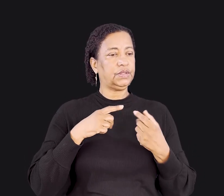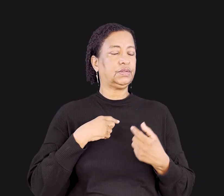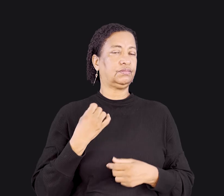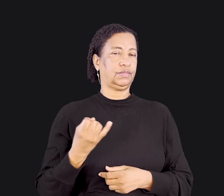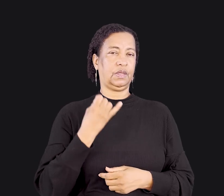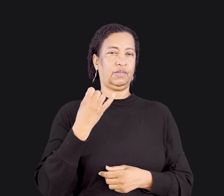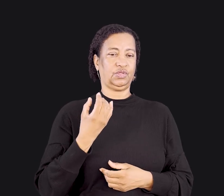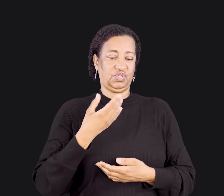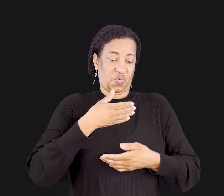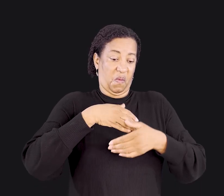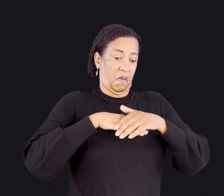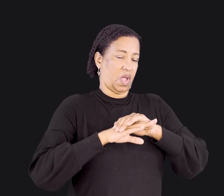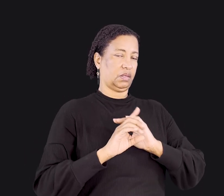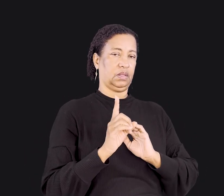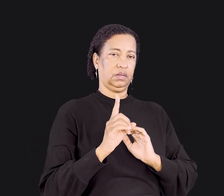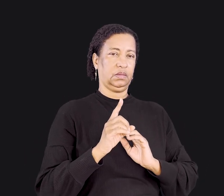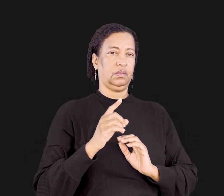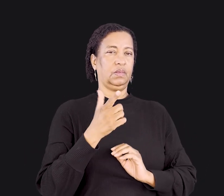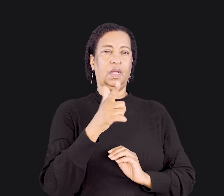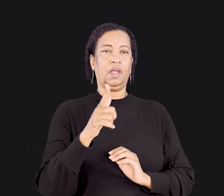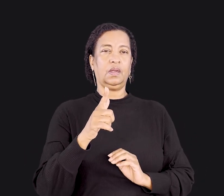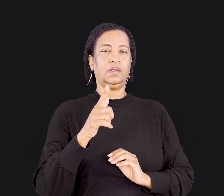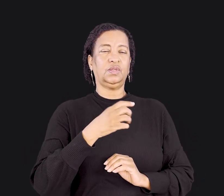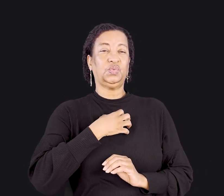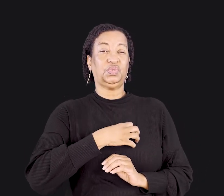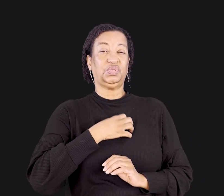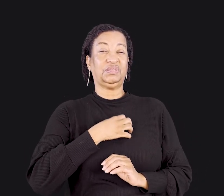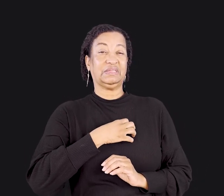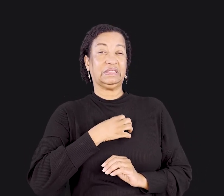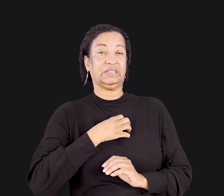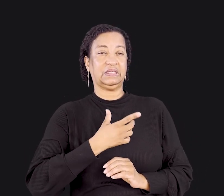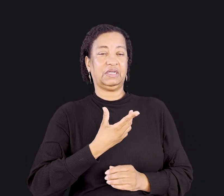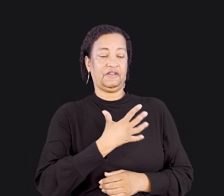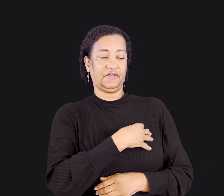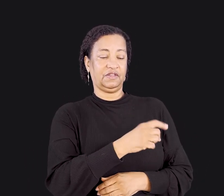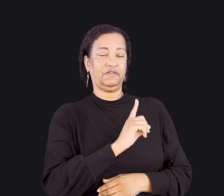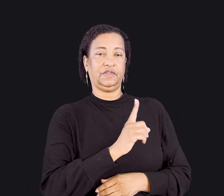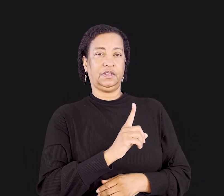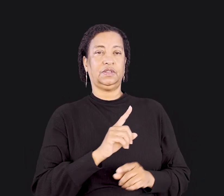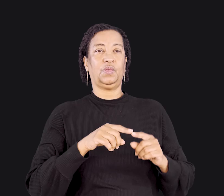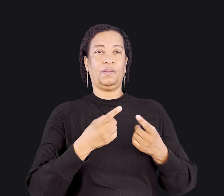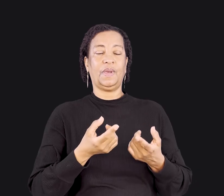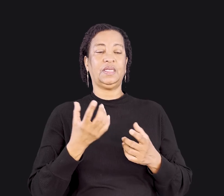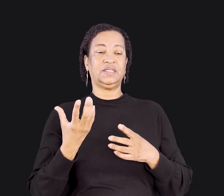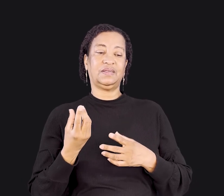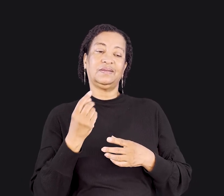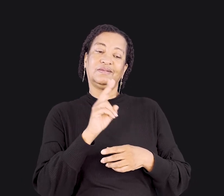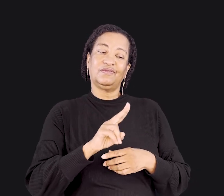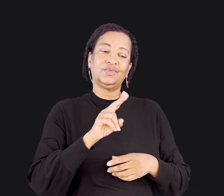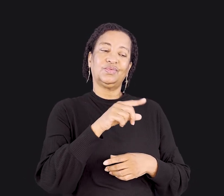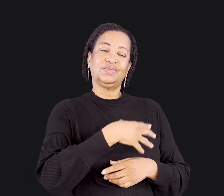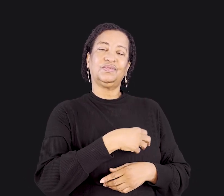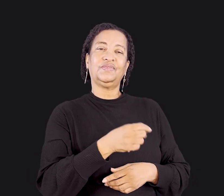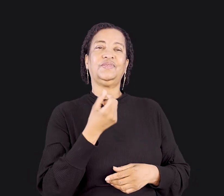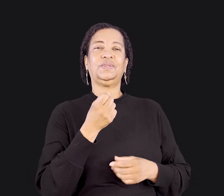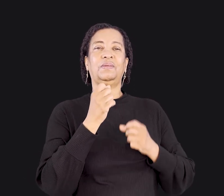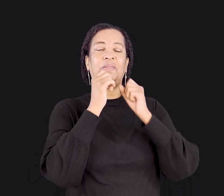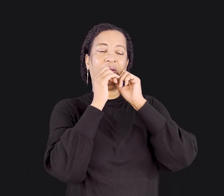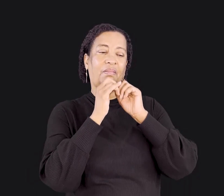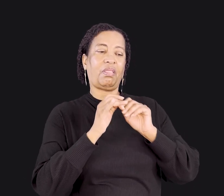suprimi-la. Ela não tinha raiva da filha, mas estava jogando toda a sua raiva em cima da menina. No final do capítulo 4, Paulo